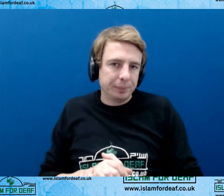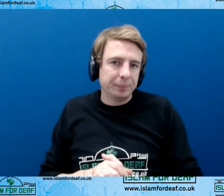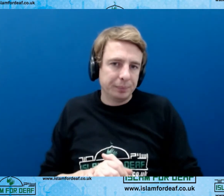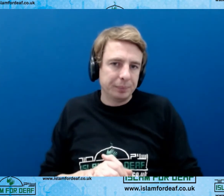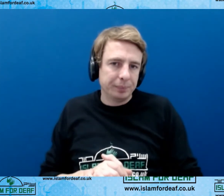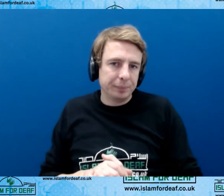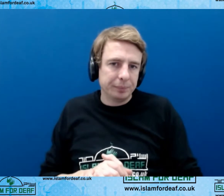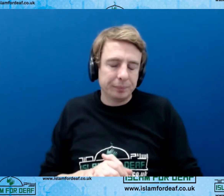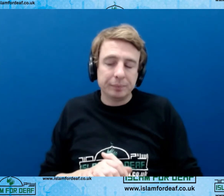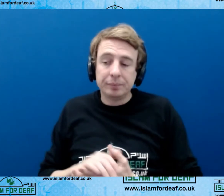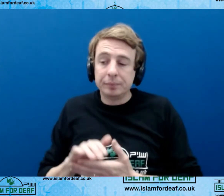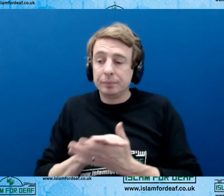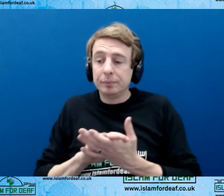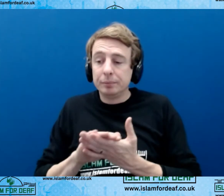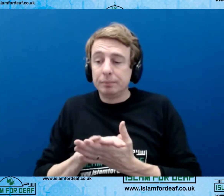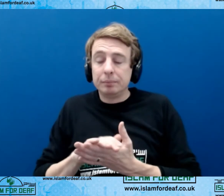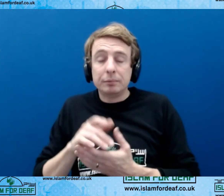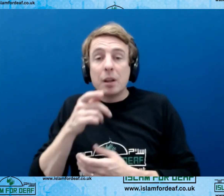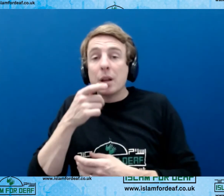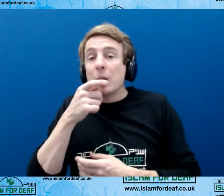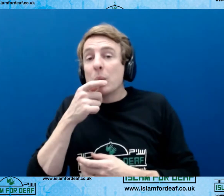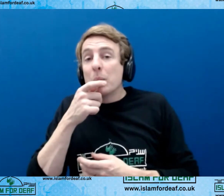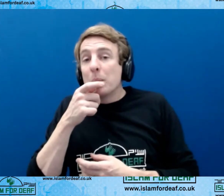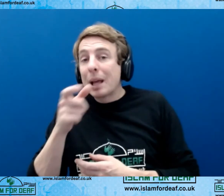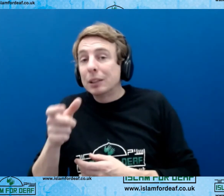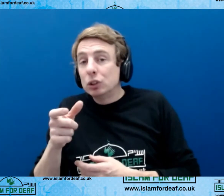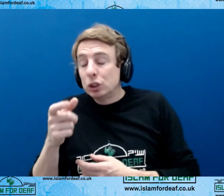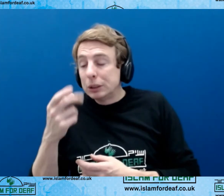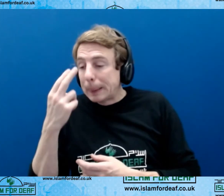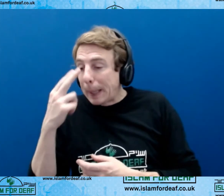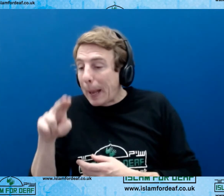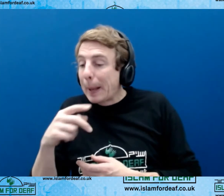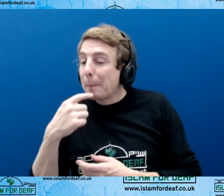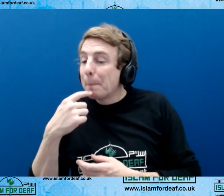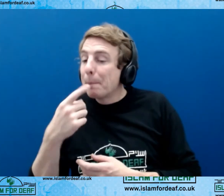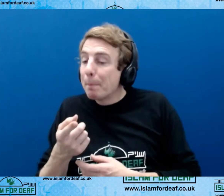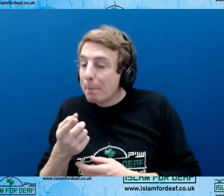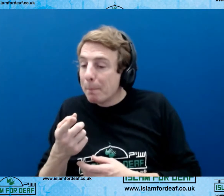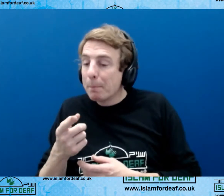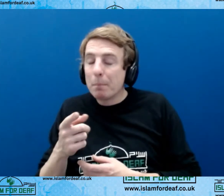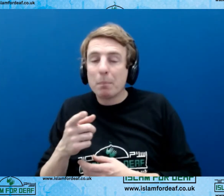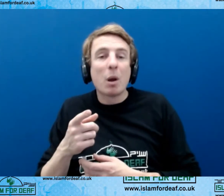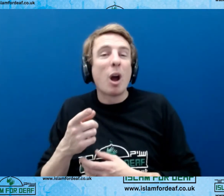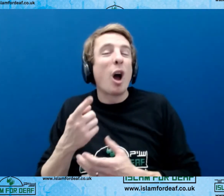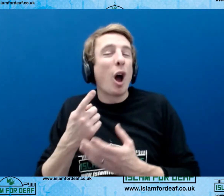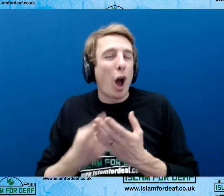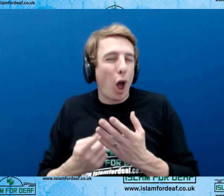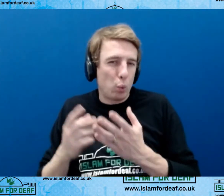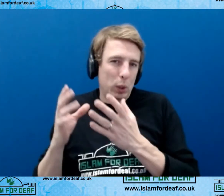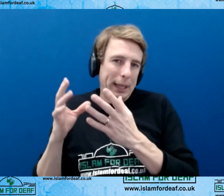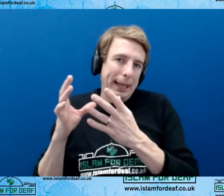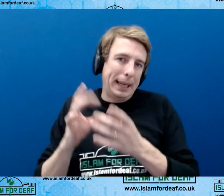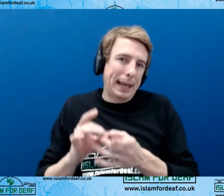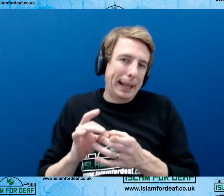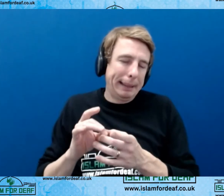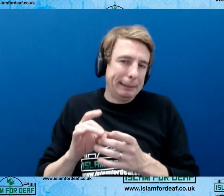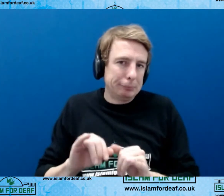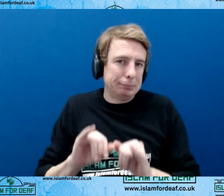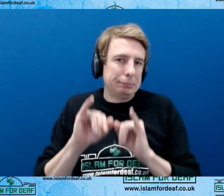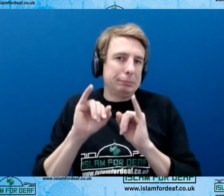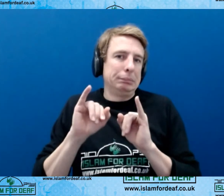mentioned except in evil or in a bad way. كأبي لهب وأبي جهل